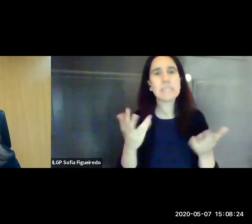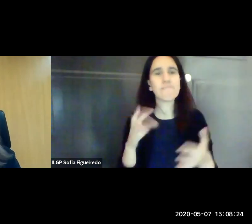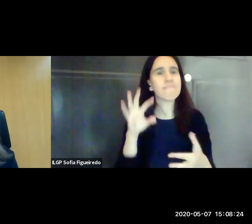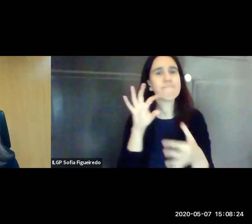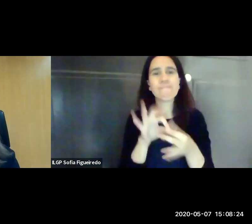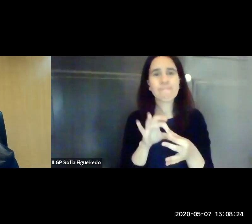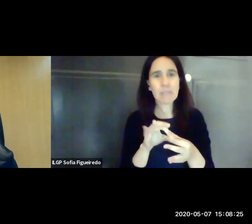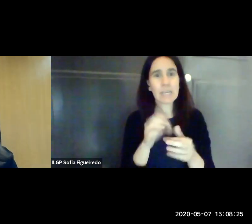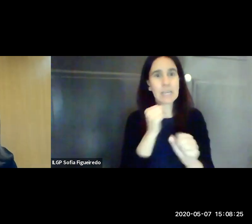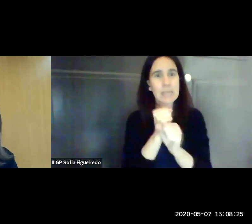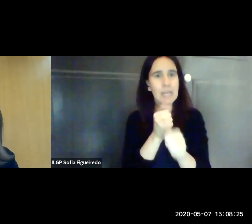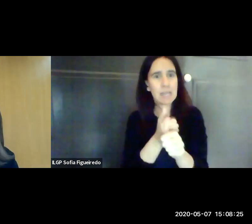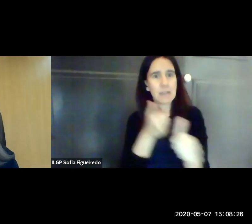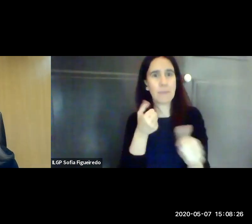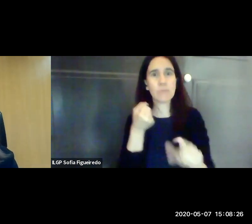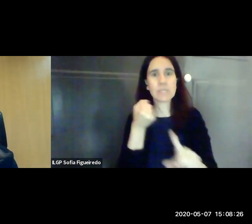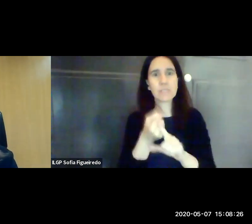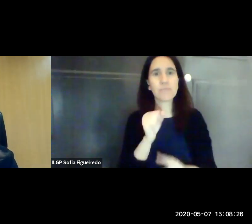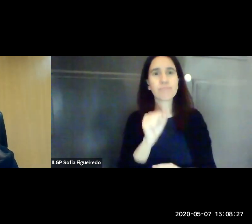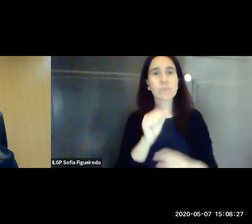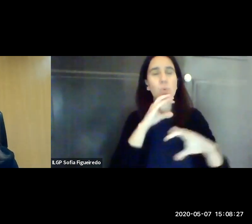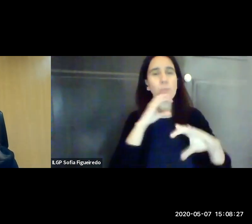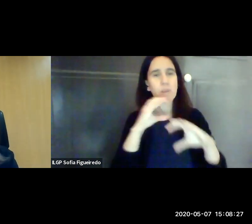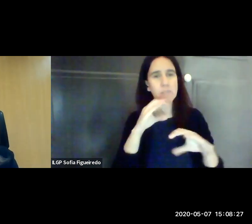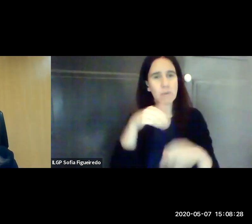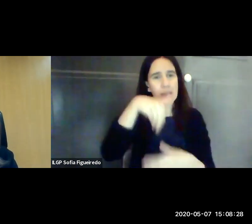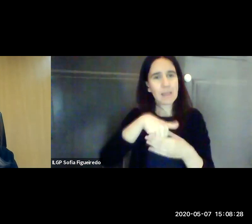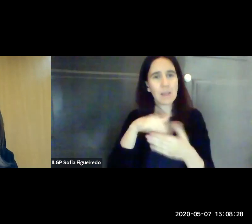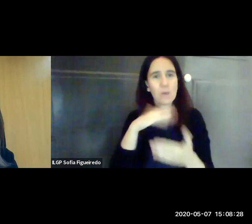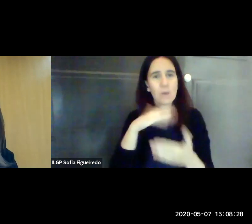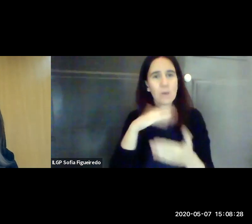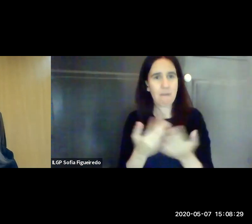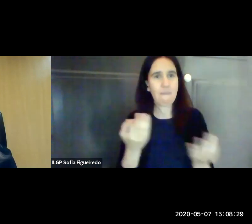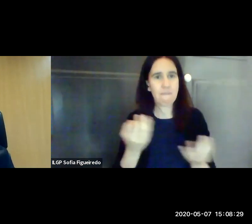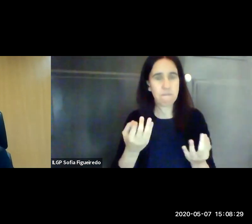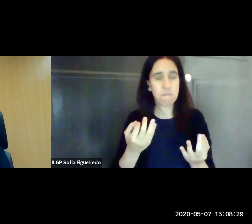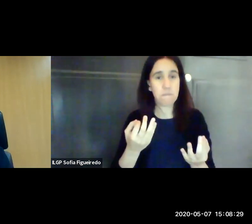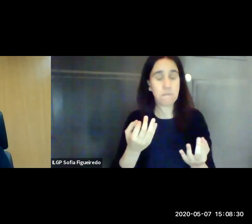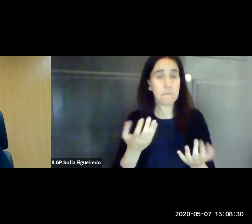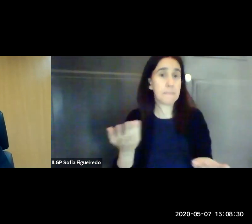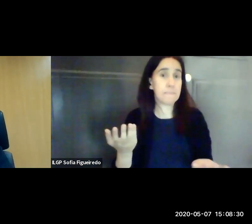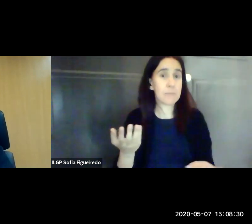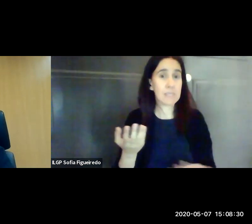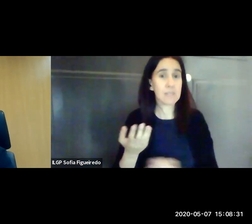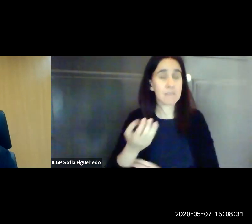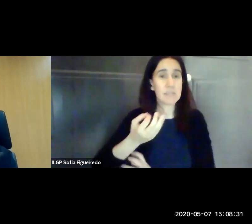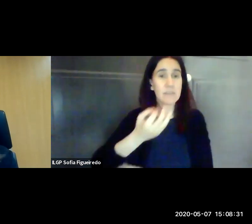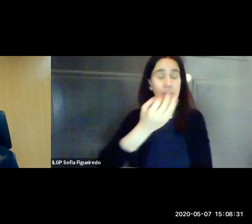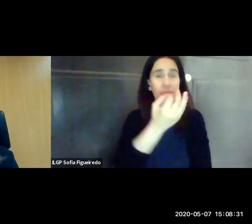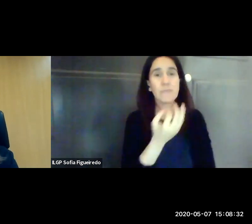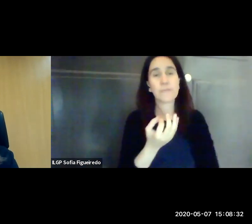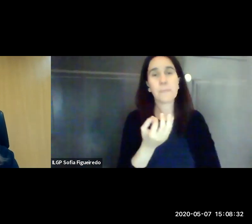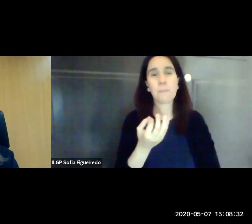de teletrabalho, o desafio que a comunicação interna nos traz, que de alguma